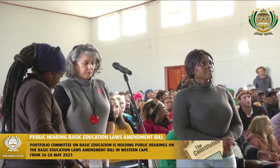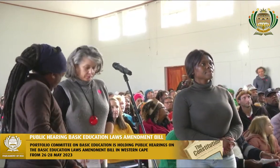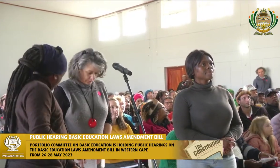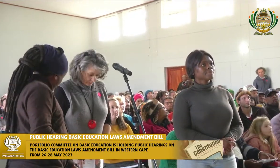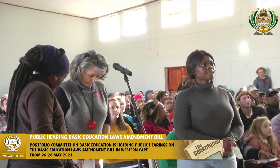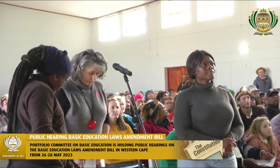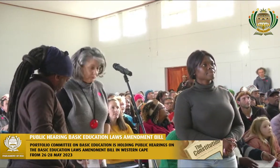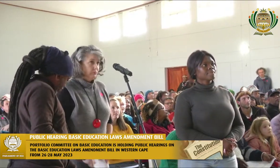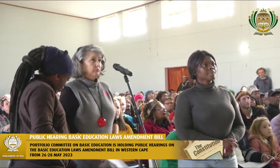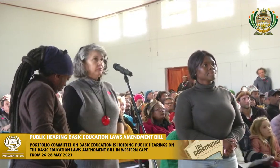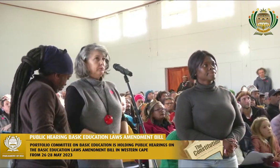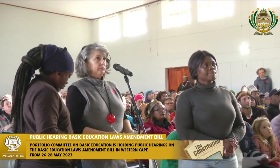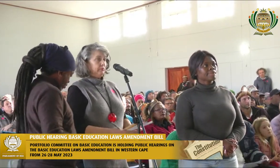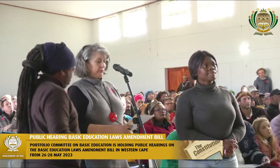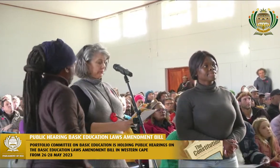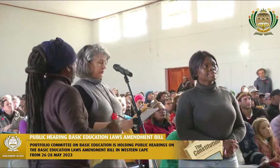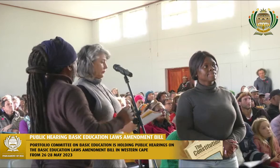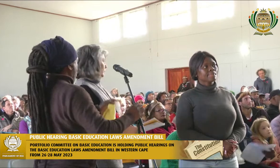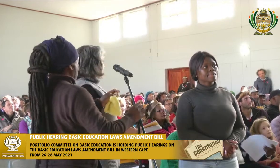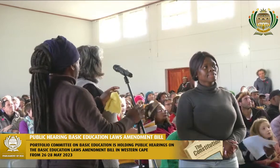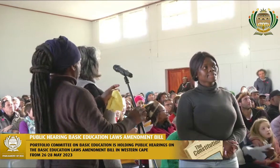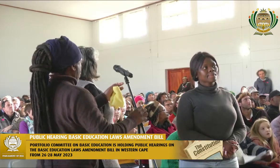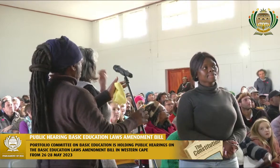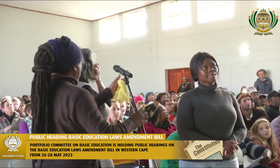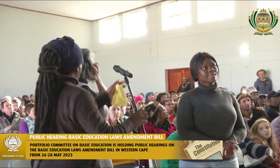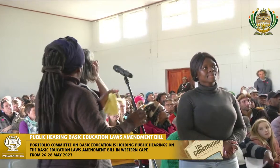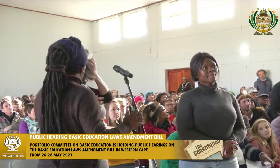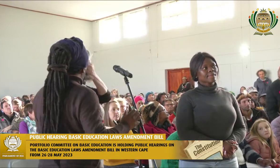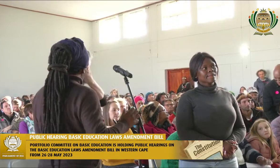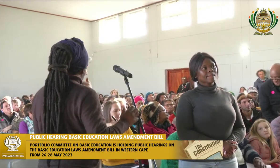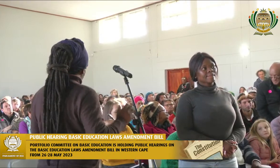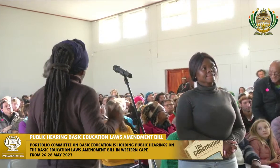Jy het nie vir ons gesê support jy of support jy nie.